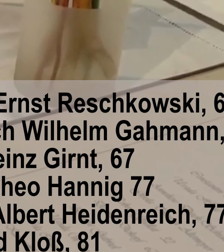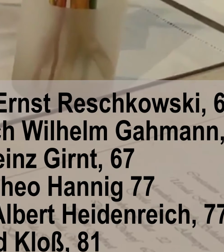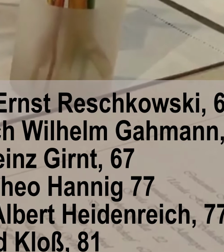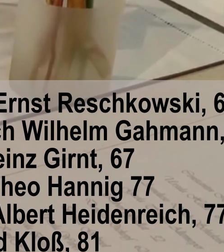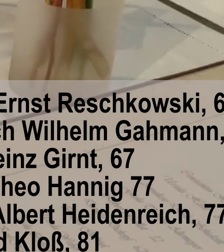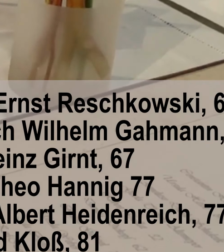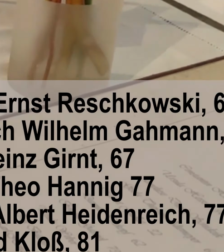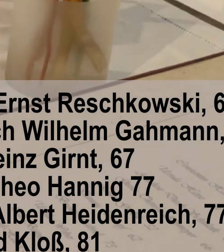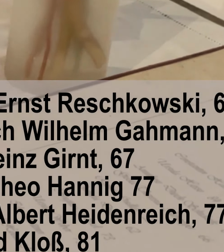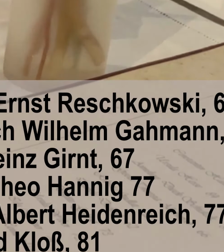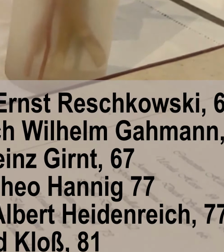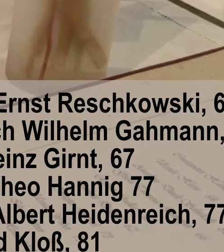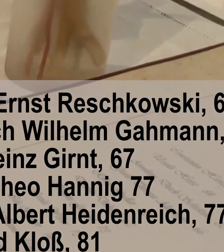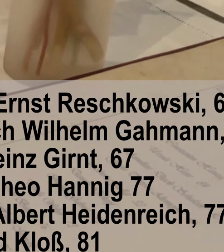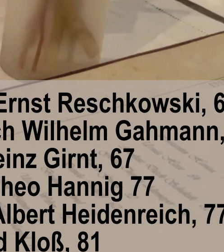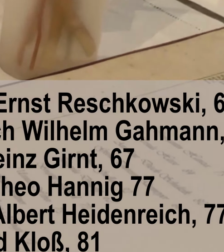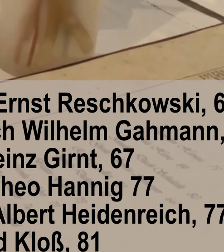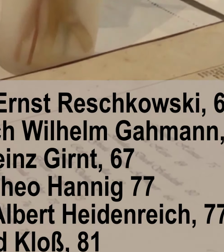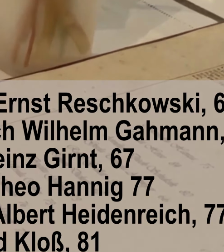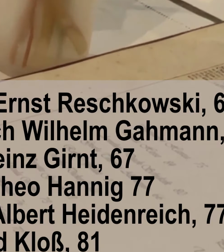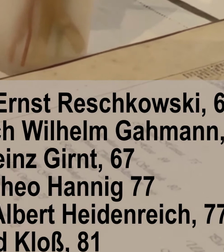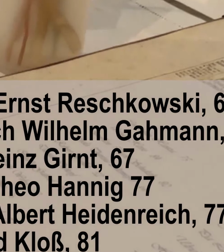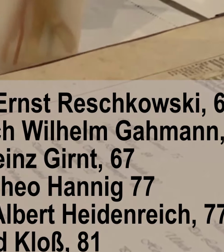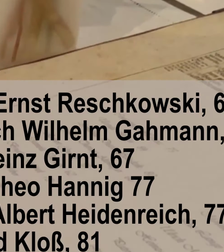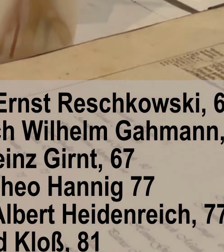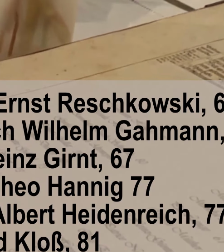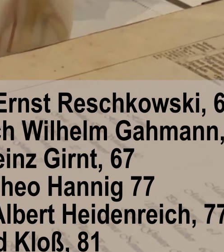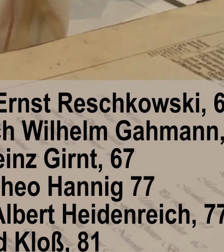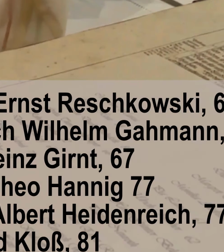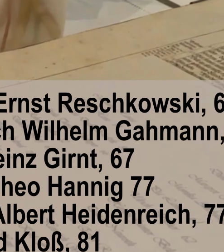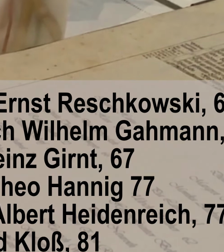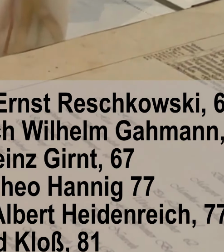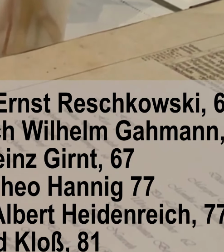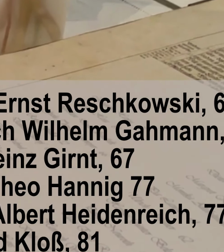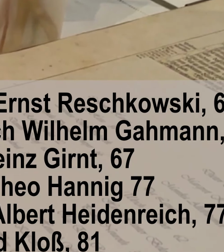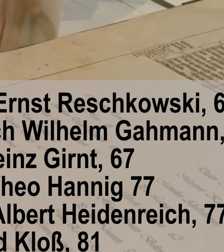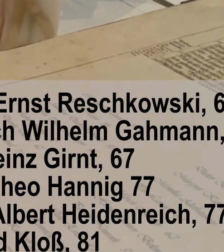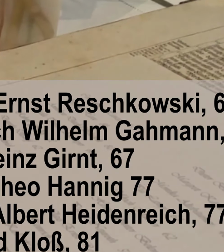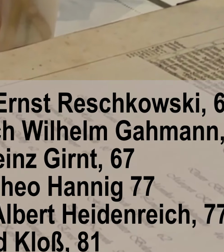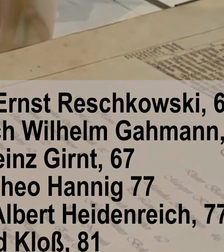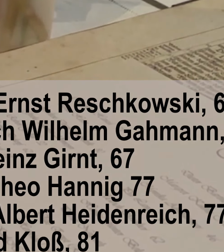Sanja Hillenbrand, 44 Jahre.